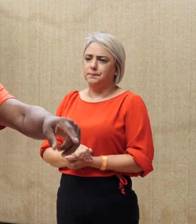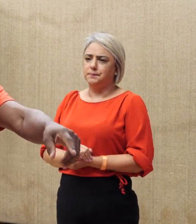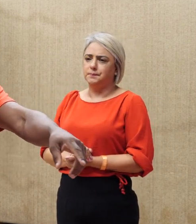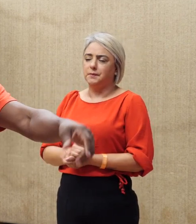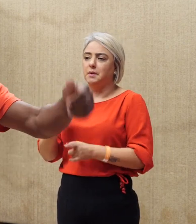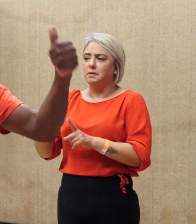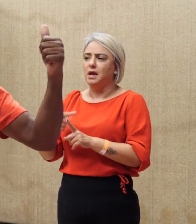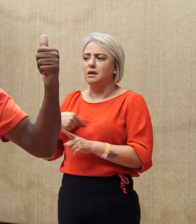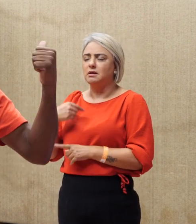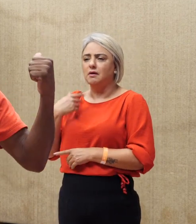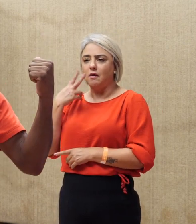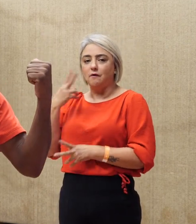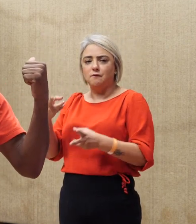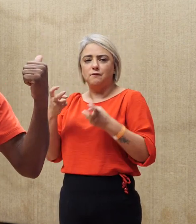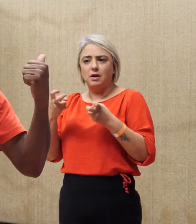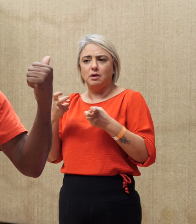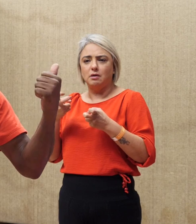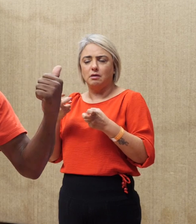vimos